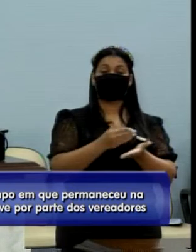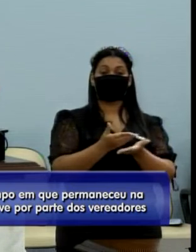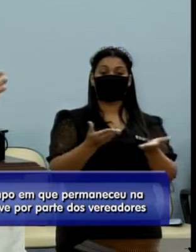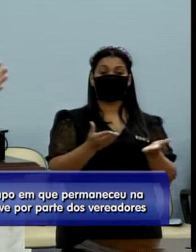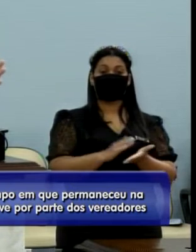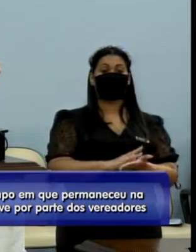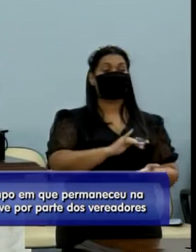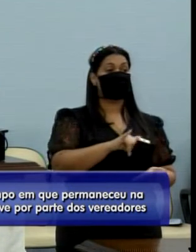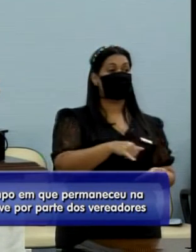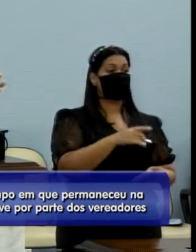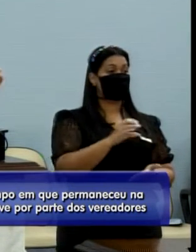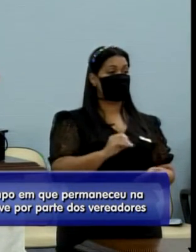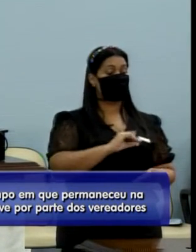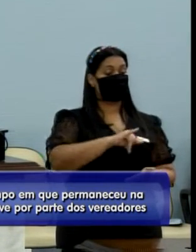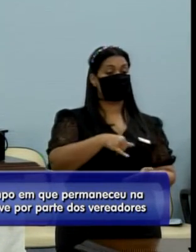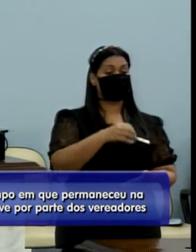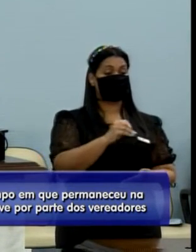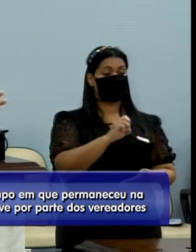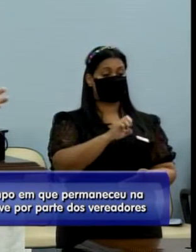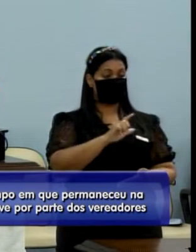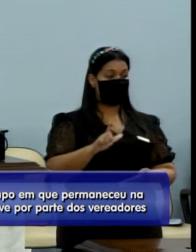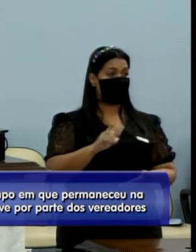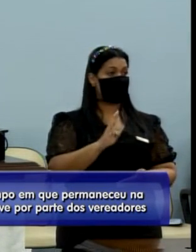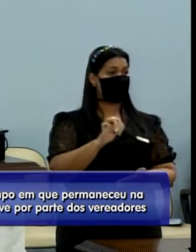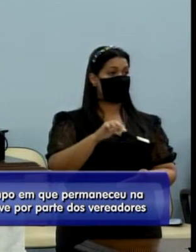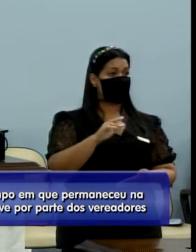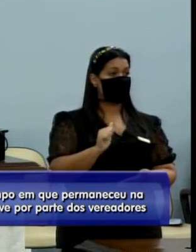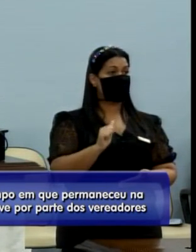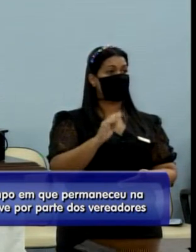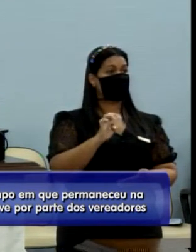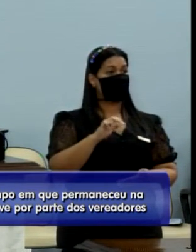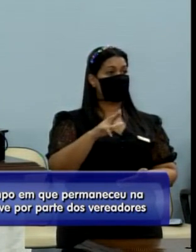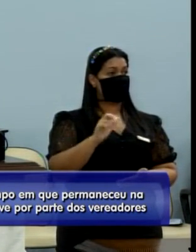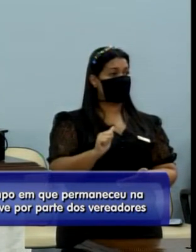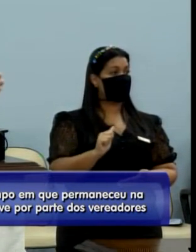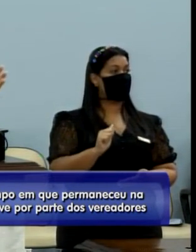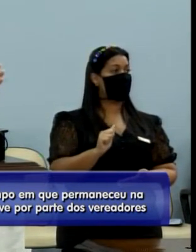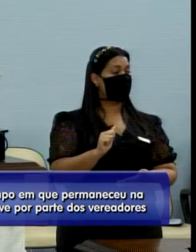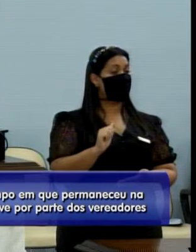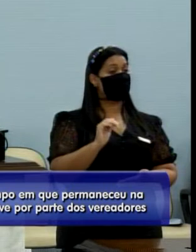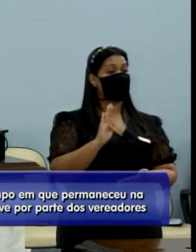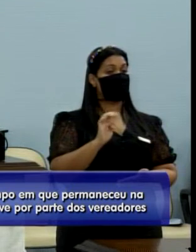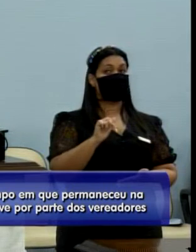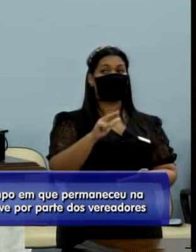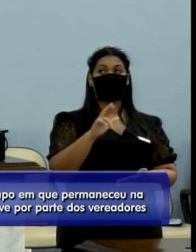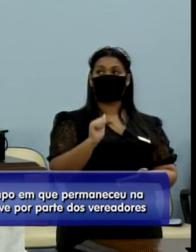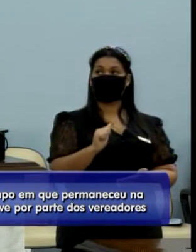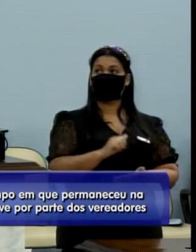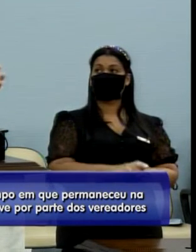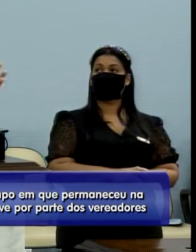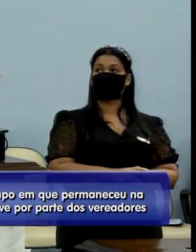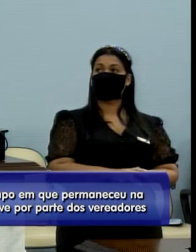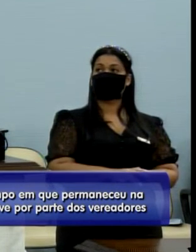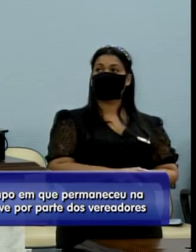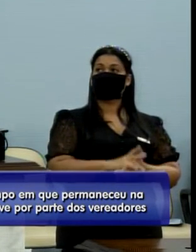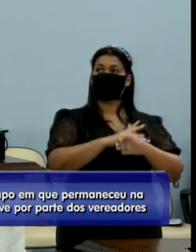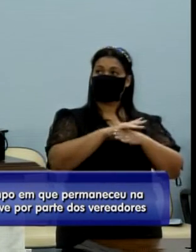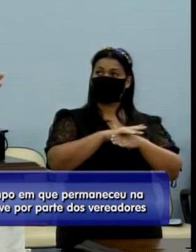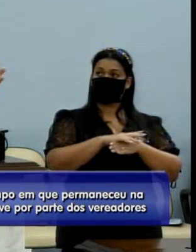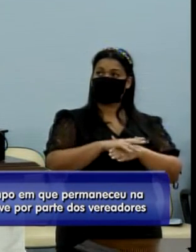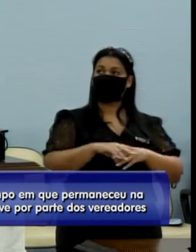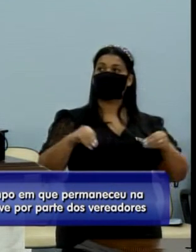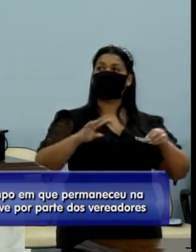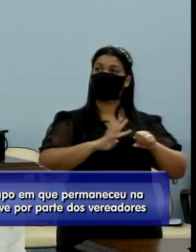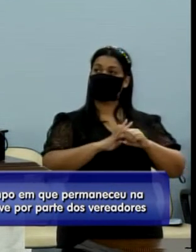o João o Joel a Beatriz a Bia e a Bruna e a Bruna eu desejo que ela se recupere logo